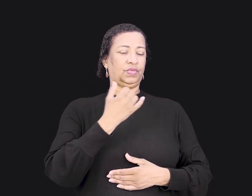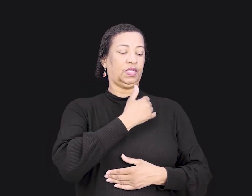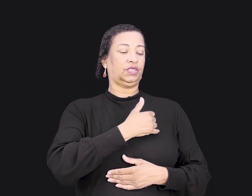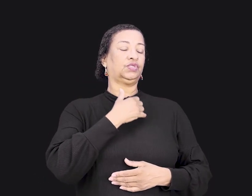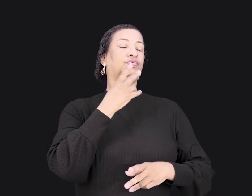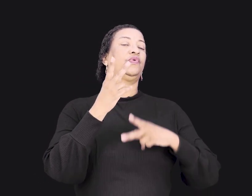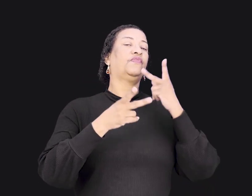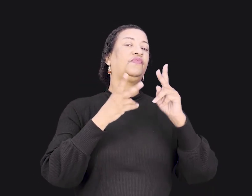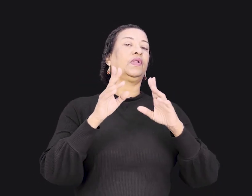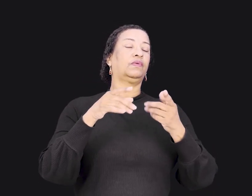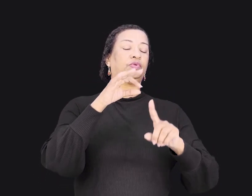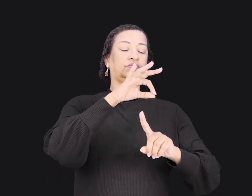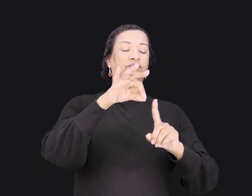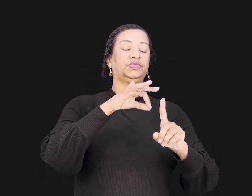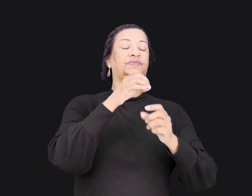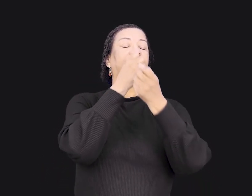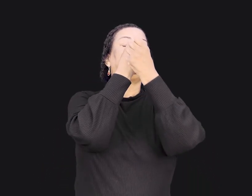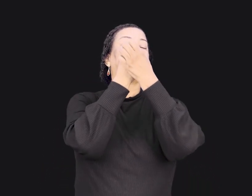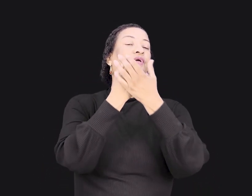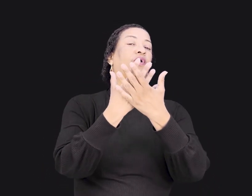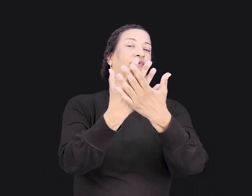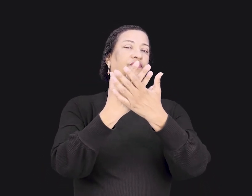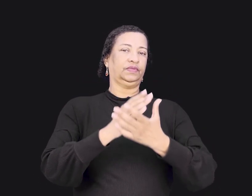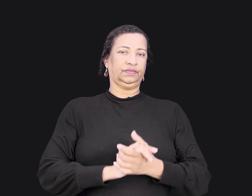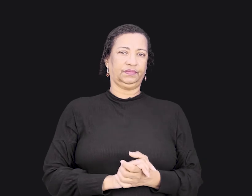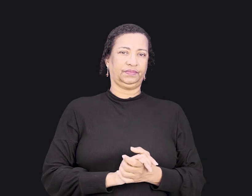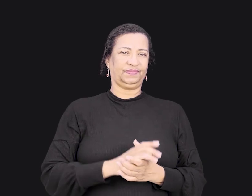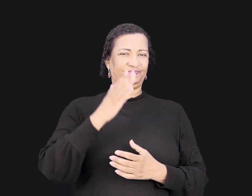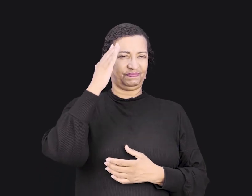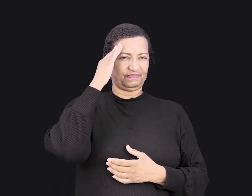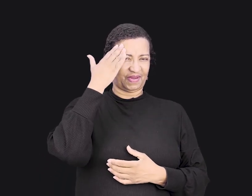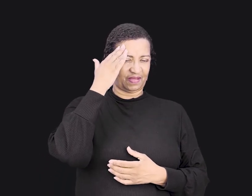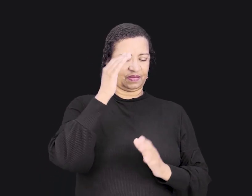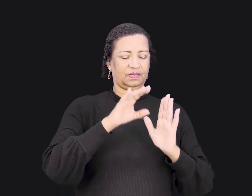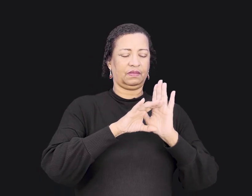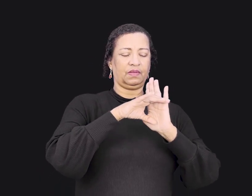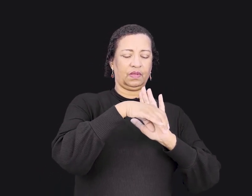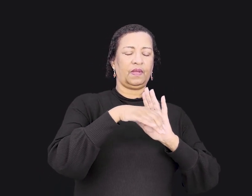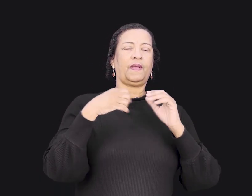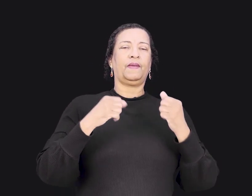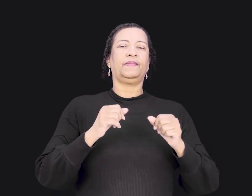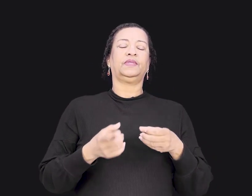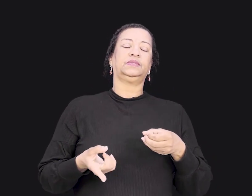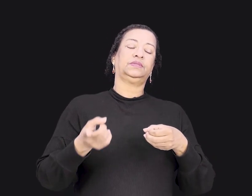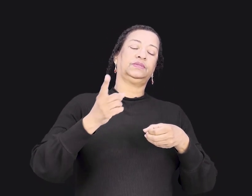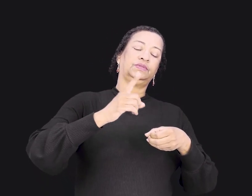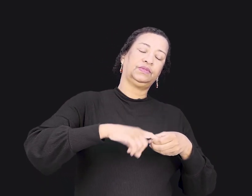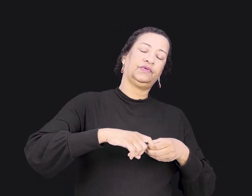um espírito que confessa. Para entender este conceito, precisamos voltar ao Evangelho de